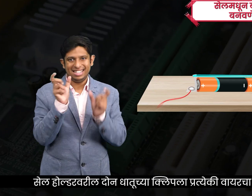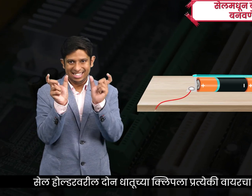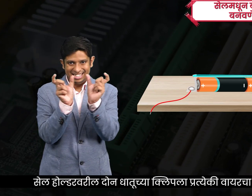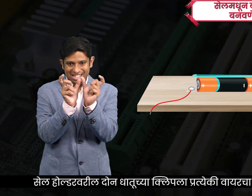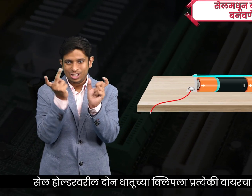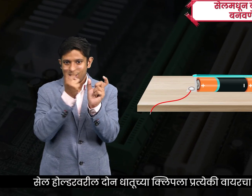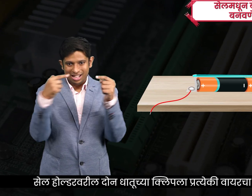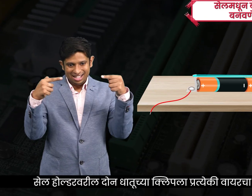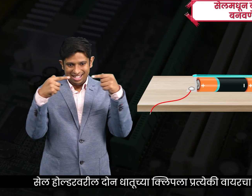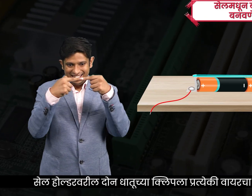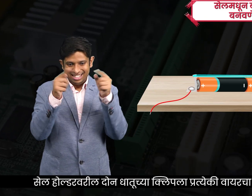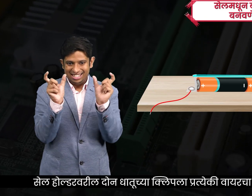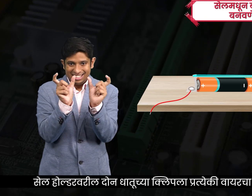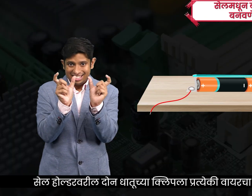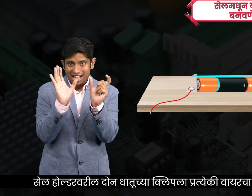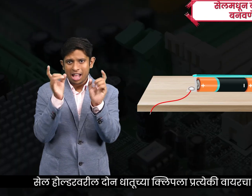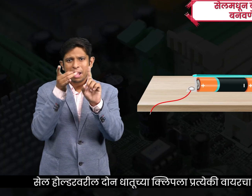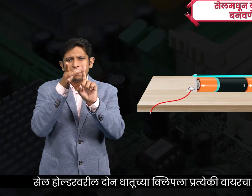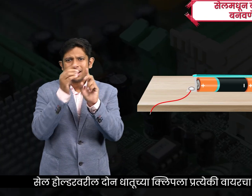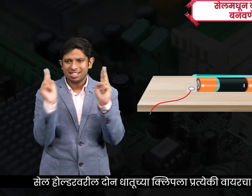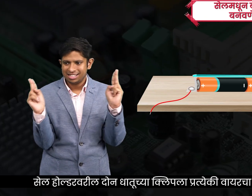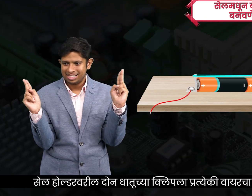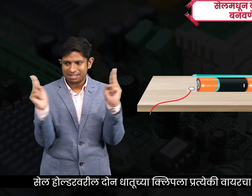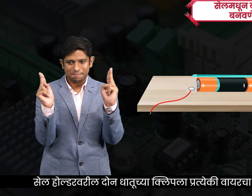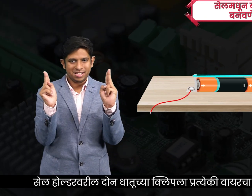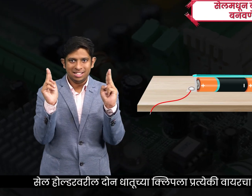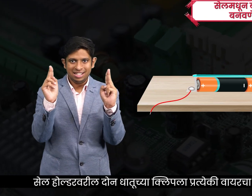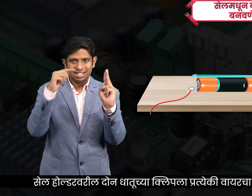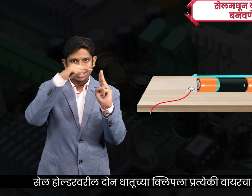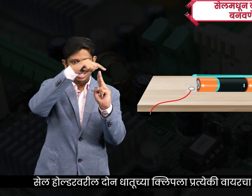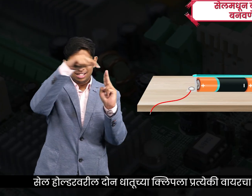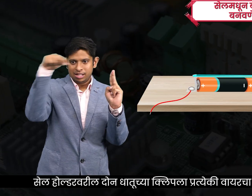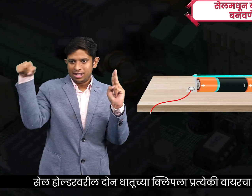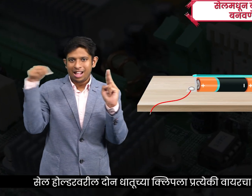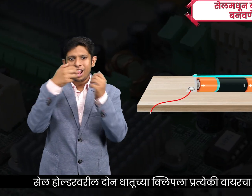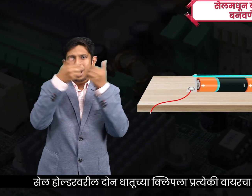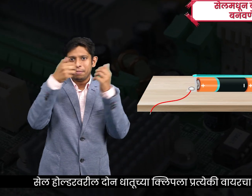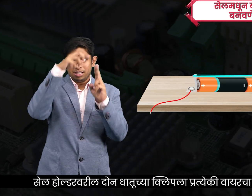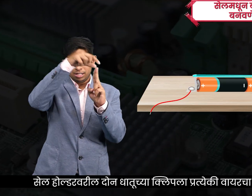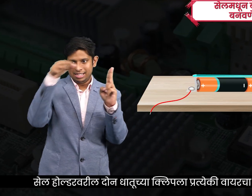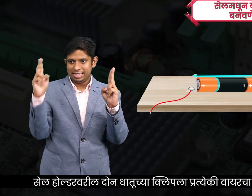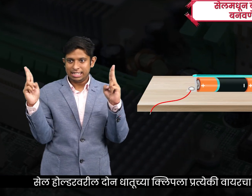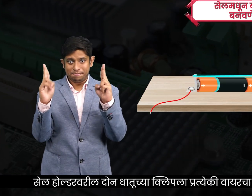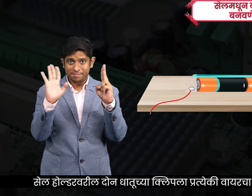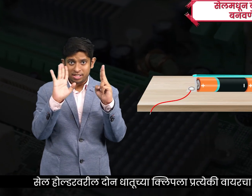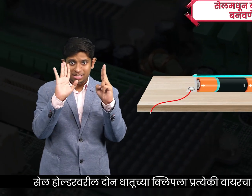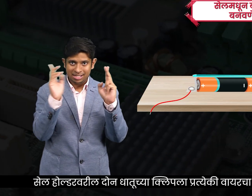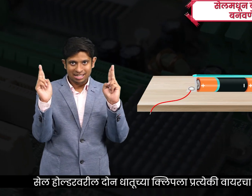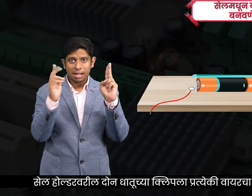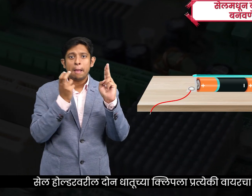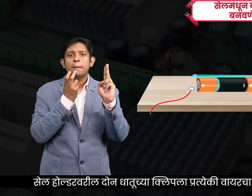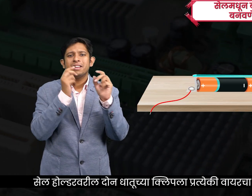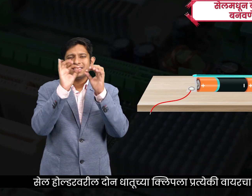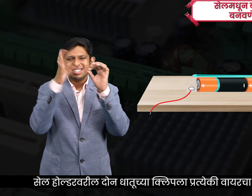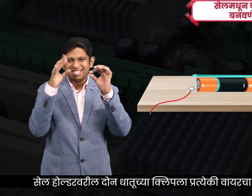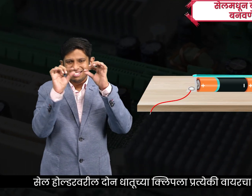सेल होल्डरवरील 2 धातूंच्या किल्पात प्रत्येकी वायरचा तुकडा जोडा.